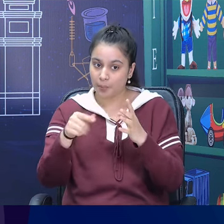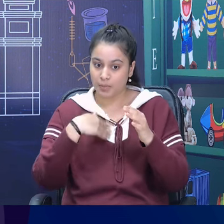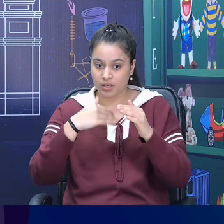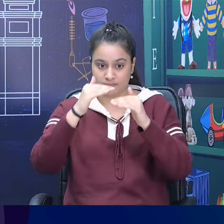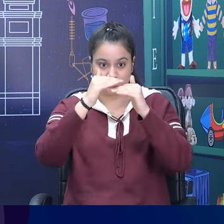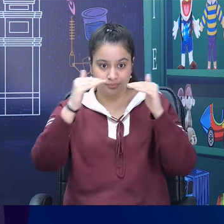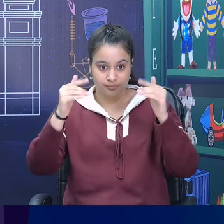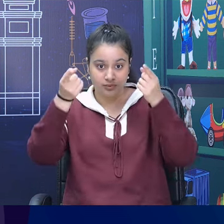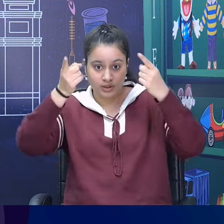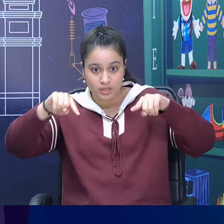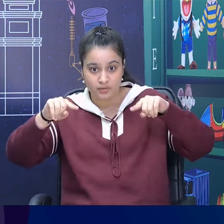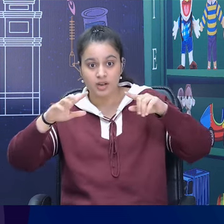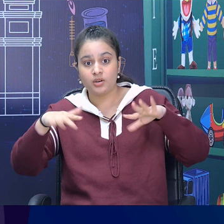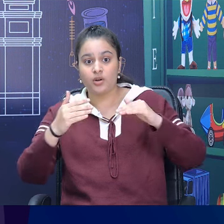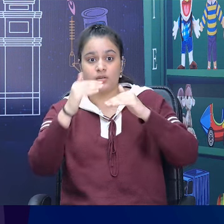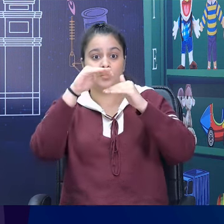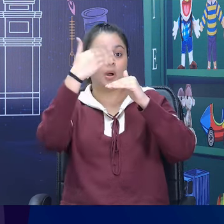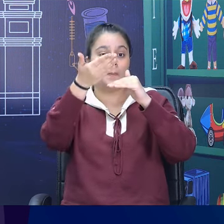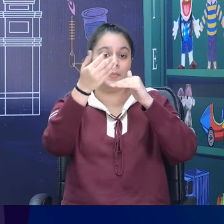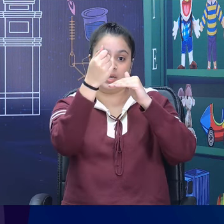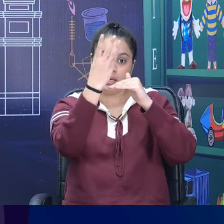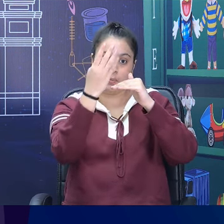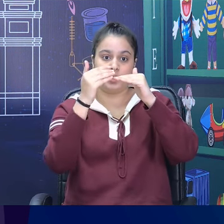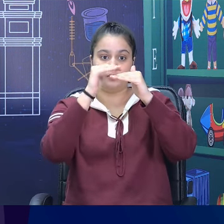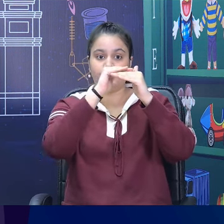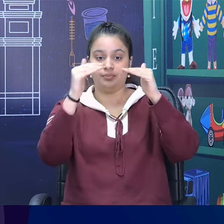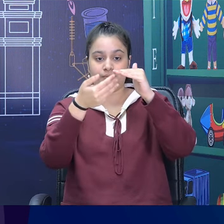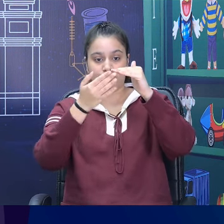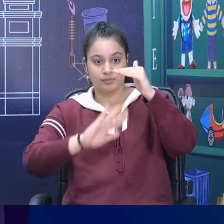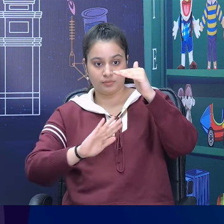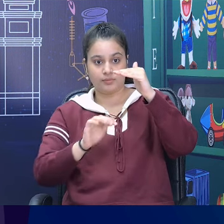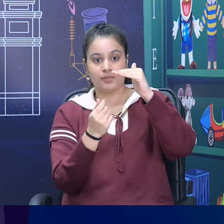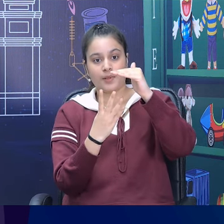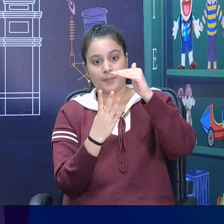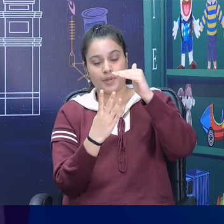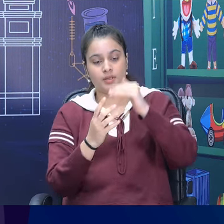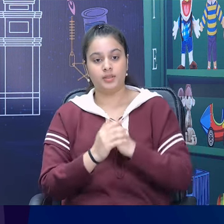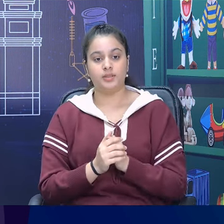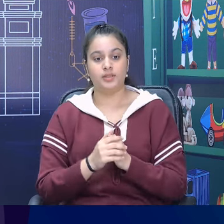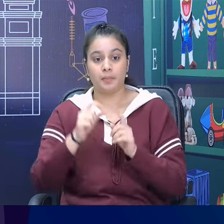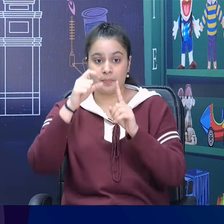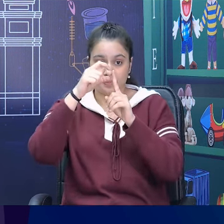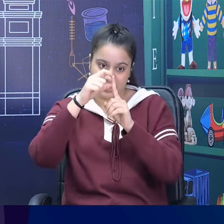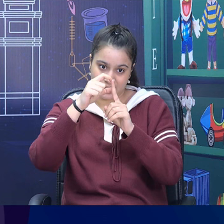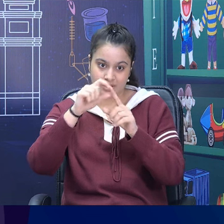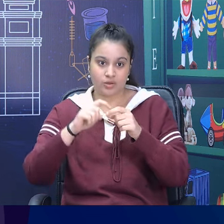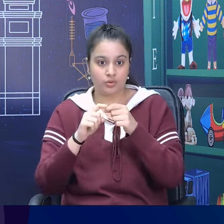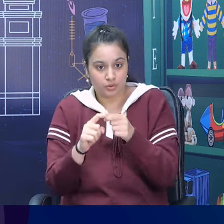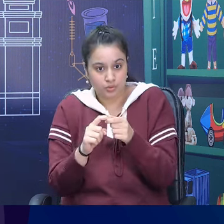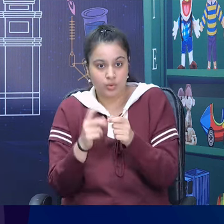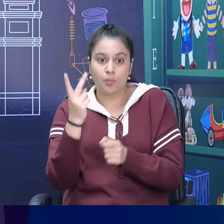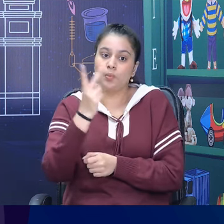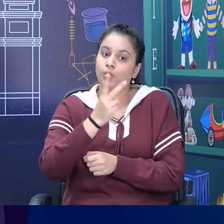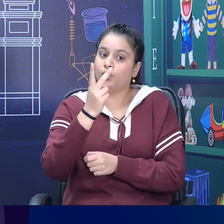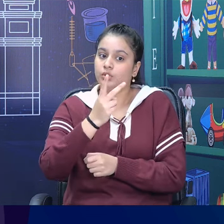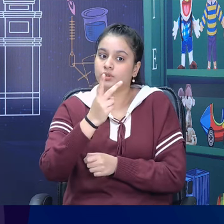हैं तो तो एक फ्रैक्शन का न्यूमरेशन और डिनॉमिनेटर बोथ आर इंटी जर्स जब हम दोनों जैसे p और q है तो ये दोनों इंटी जर्स हैं एज